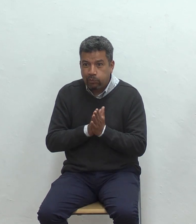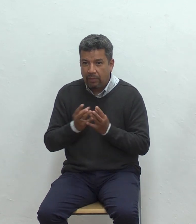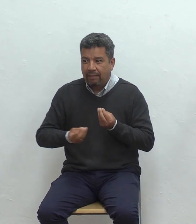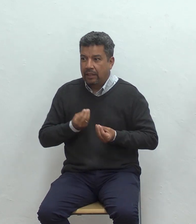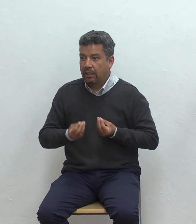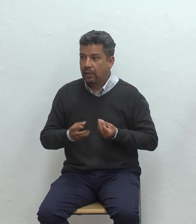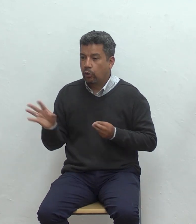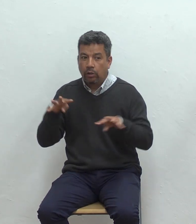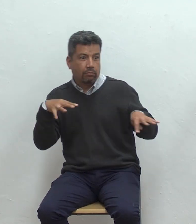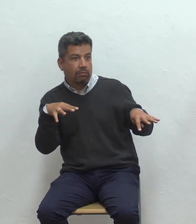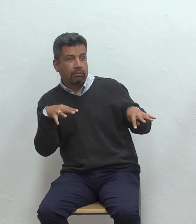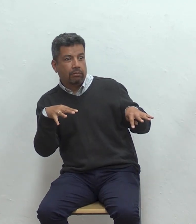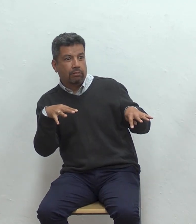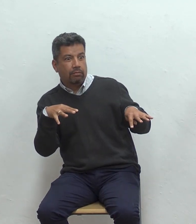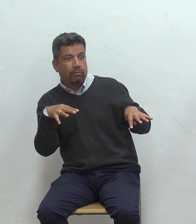Todo el mundo se quedó.